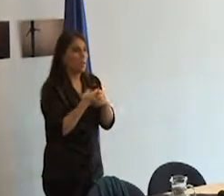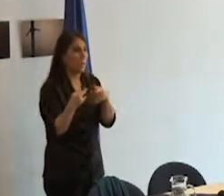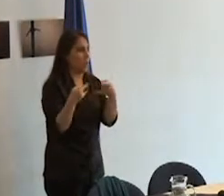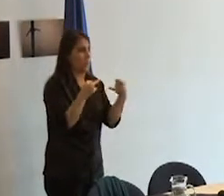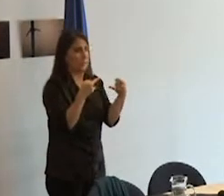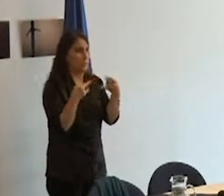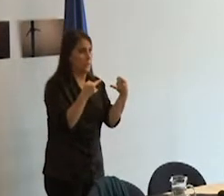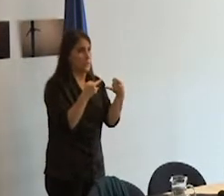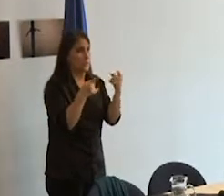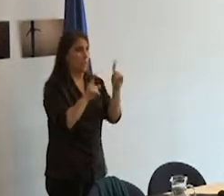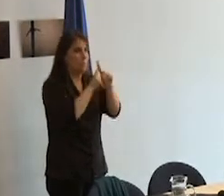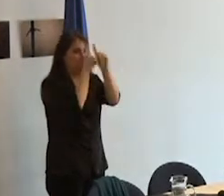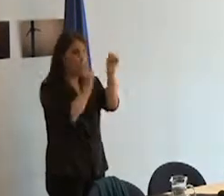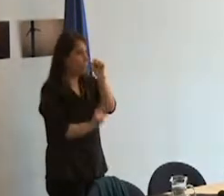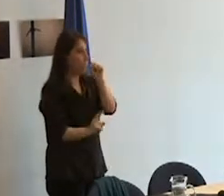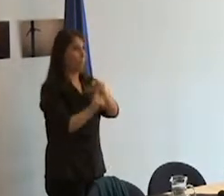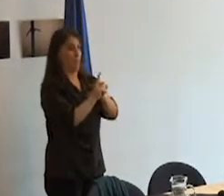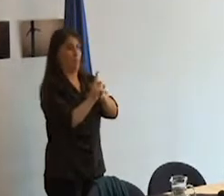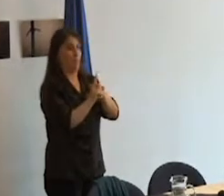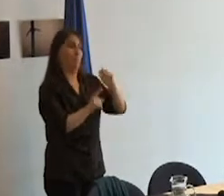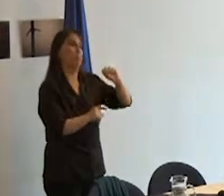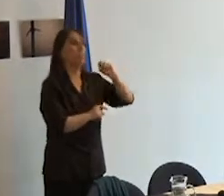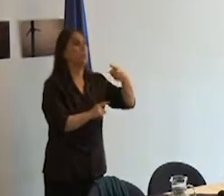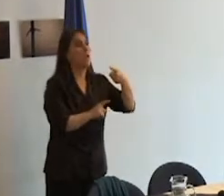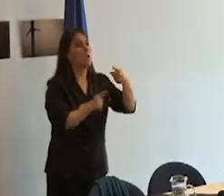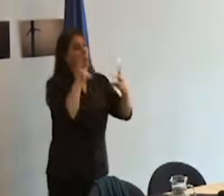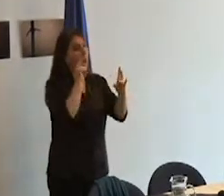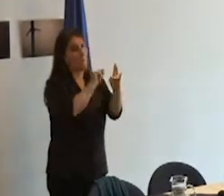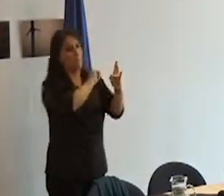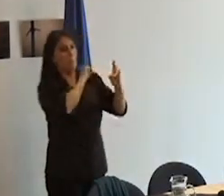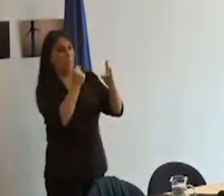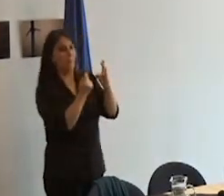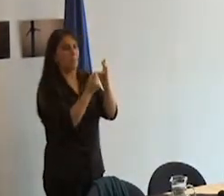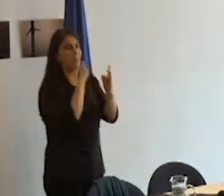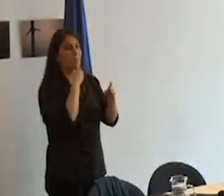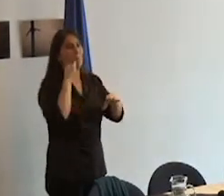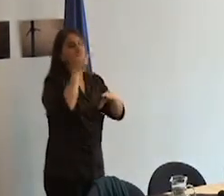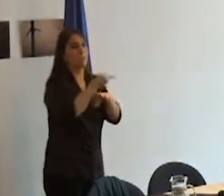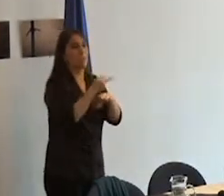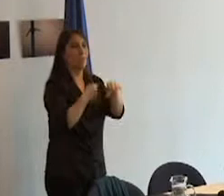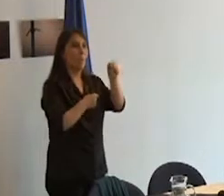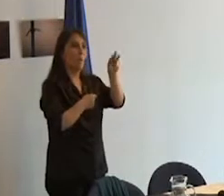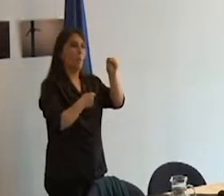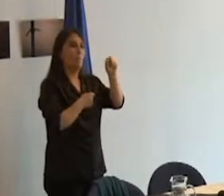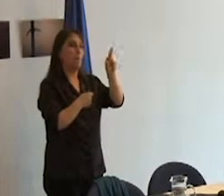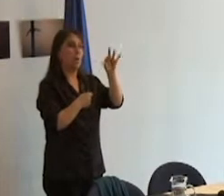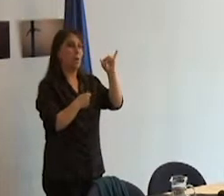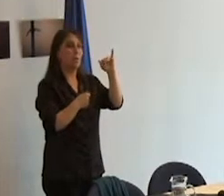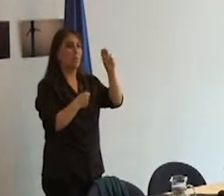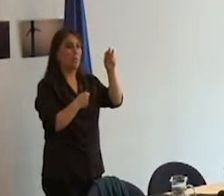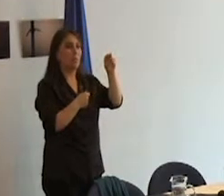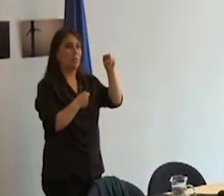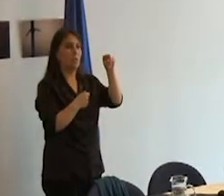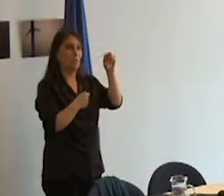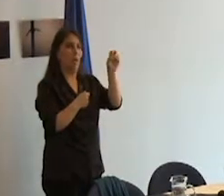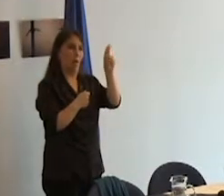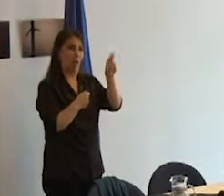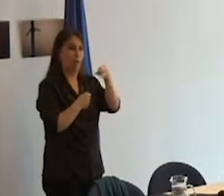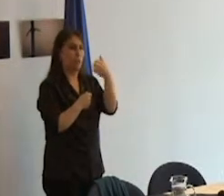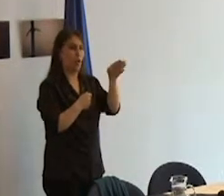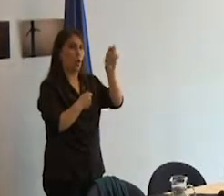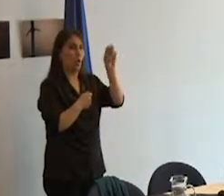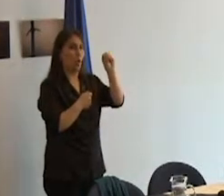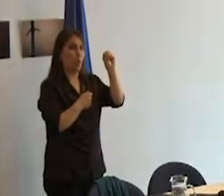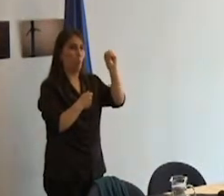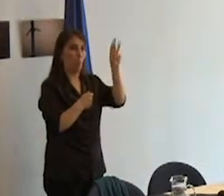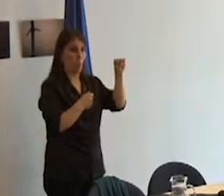tensiones y las preguntas. La primera orientada en la perspectiva planteada por el profesor Alberto Martínez Boone y que